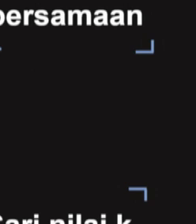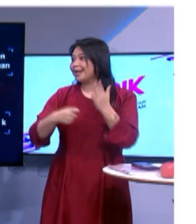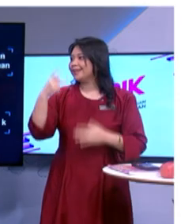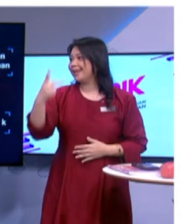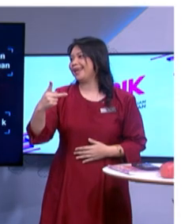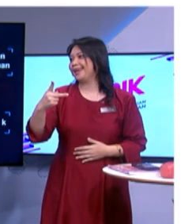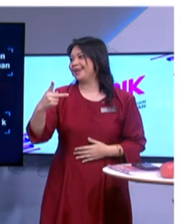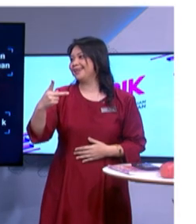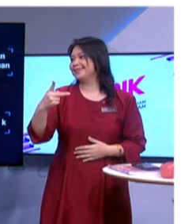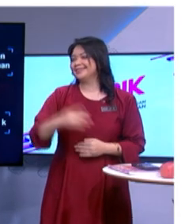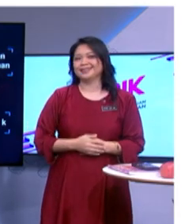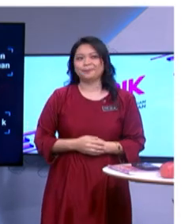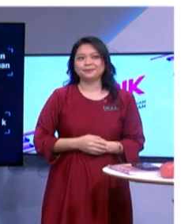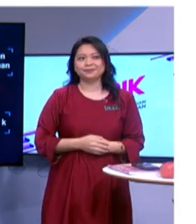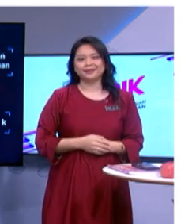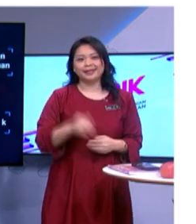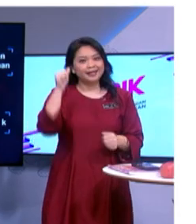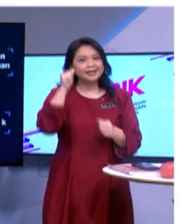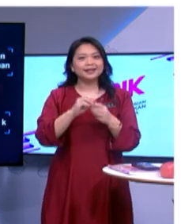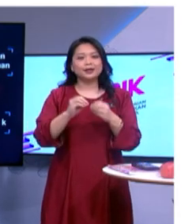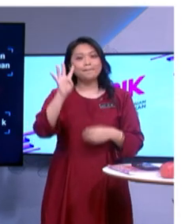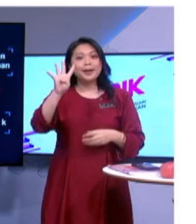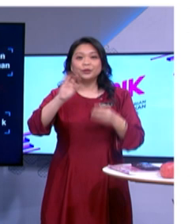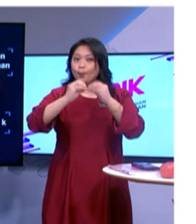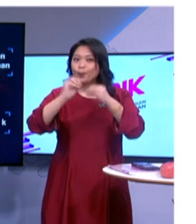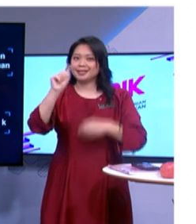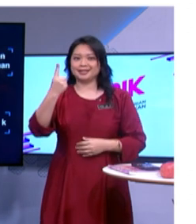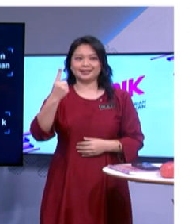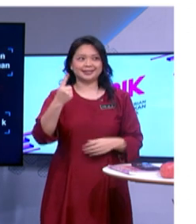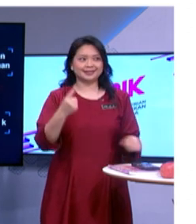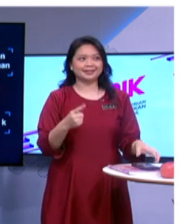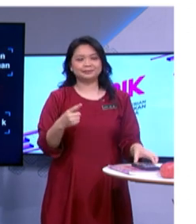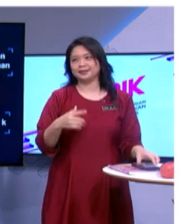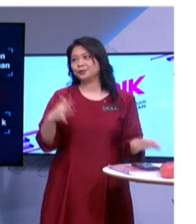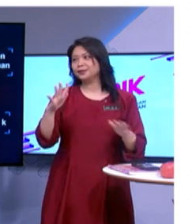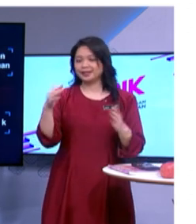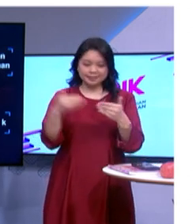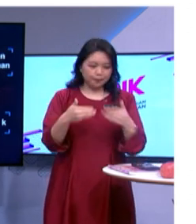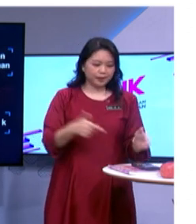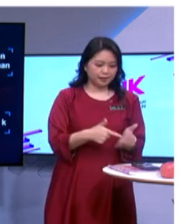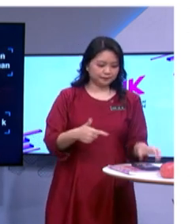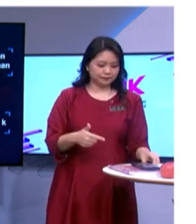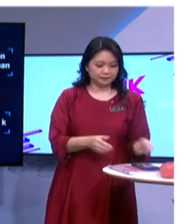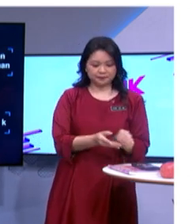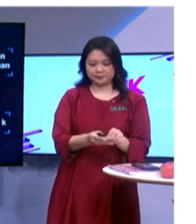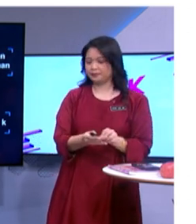nilai cake by ingat 400 saja atau vaastu kita sambung lagi